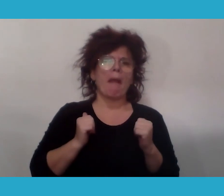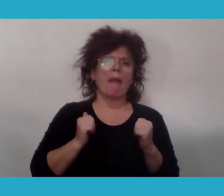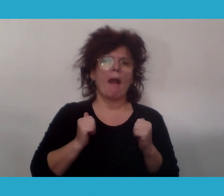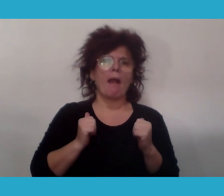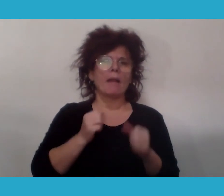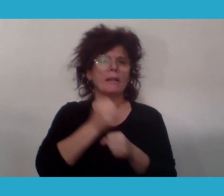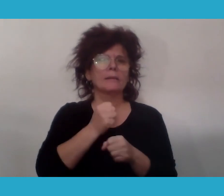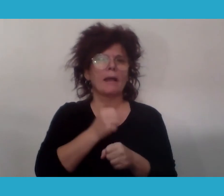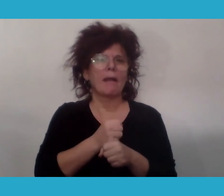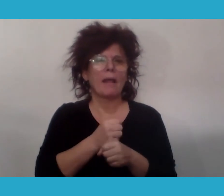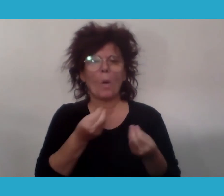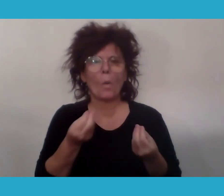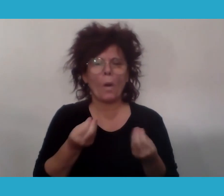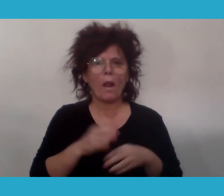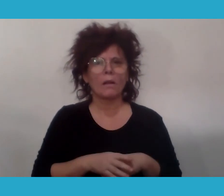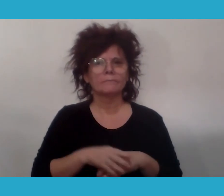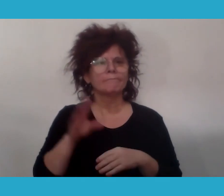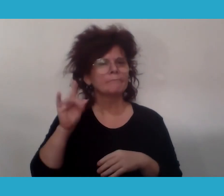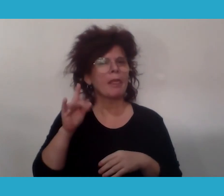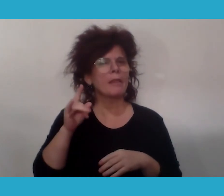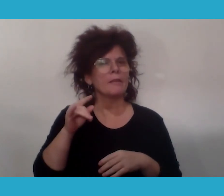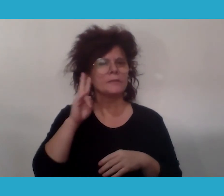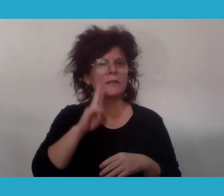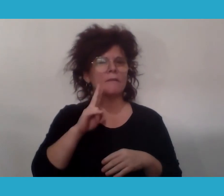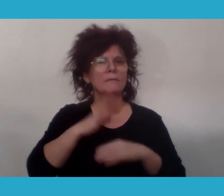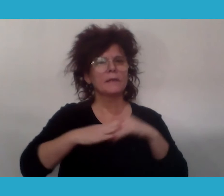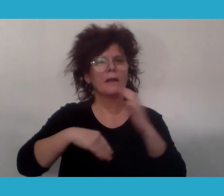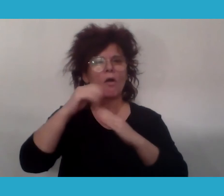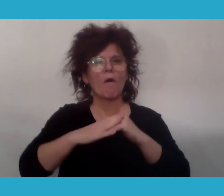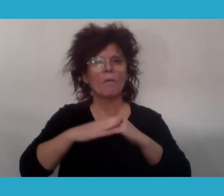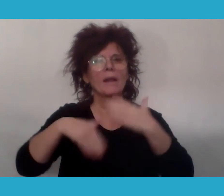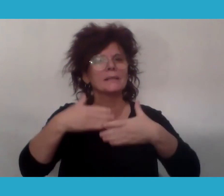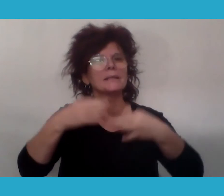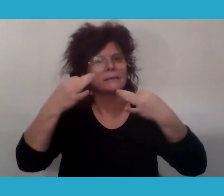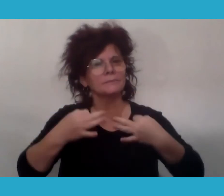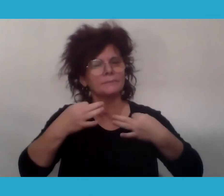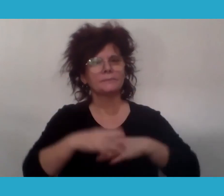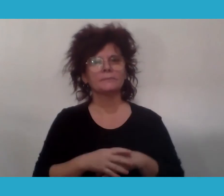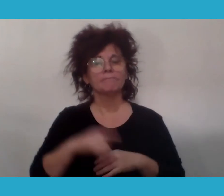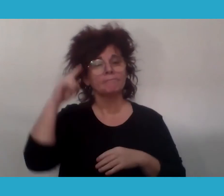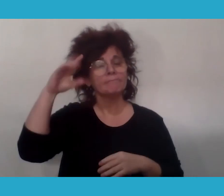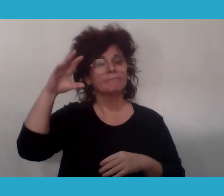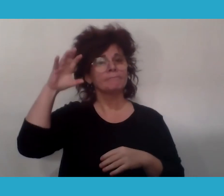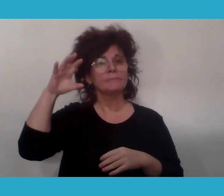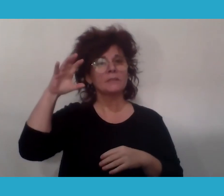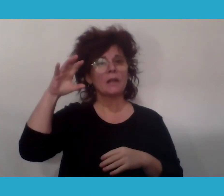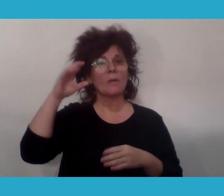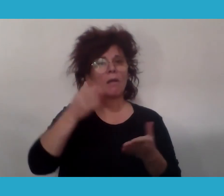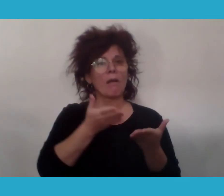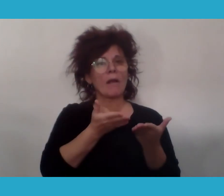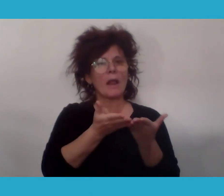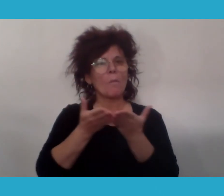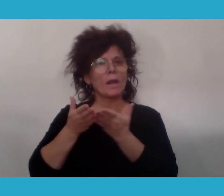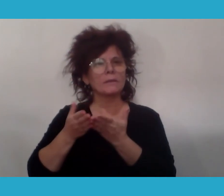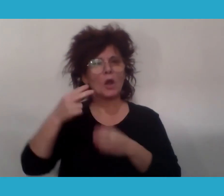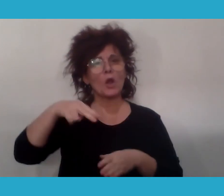obra, donde es muy difícil corroborar las obras que se realizan? También se recuerda que el muestreo se